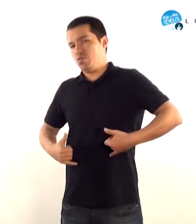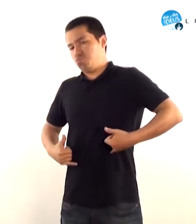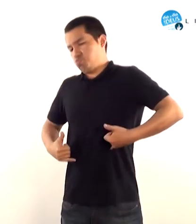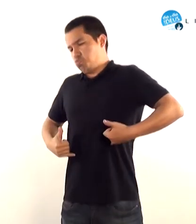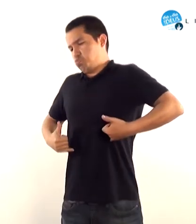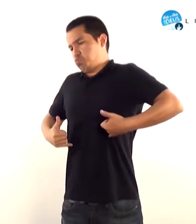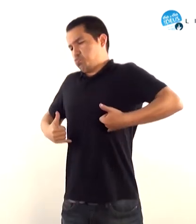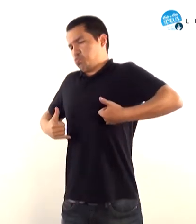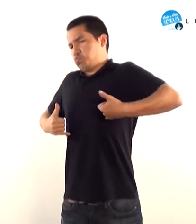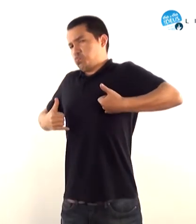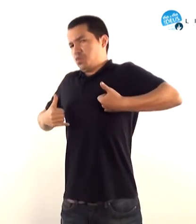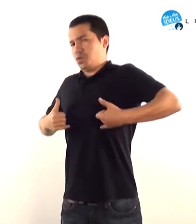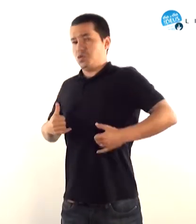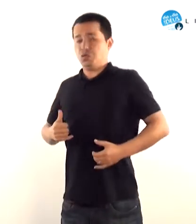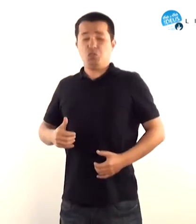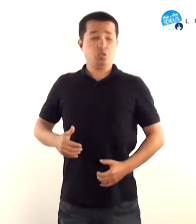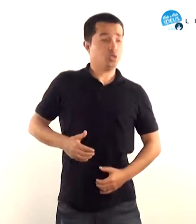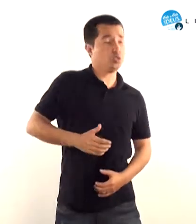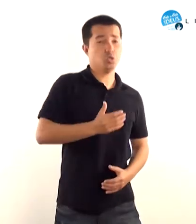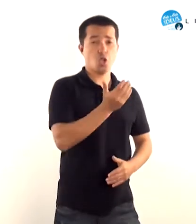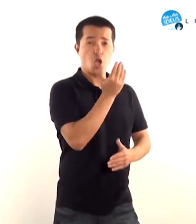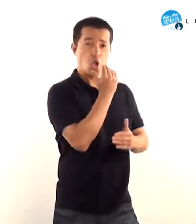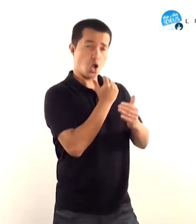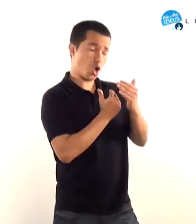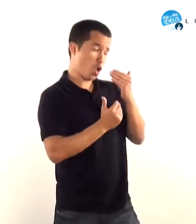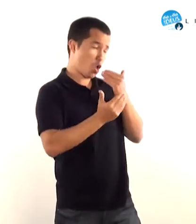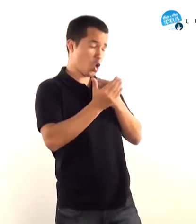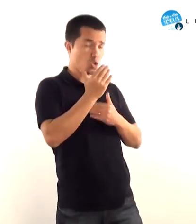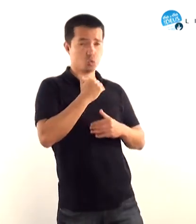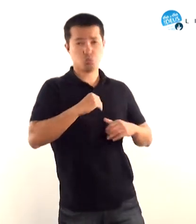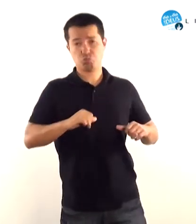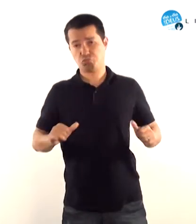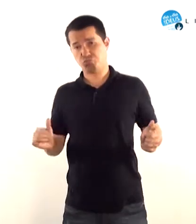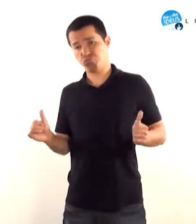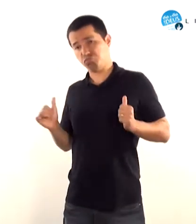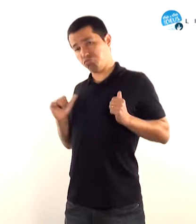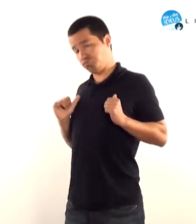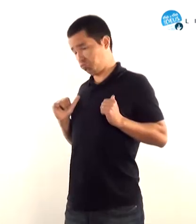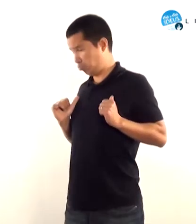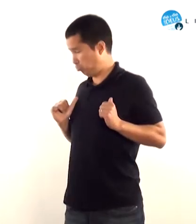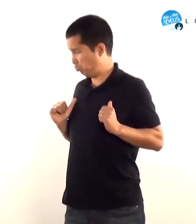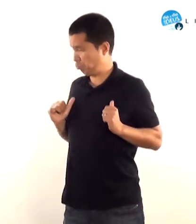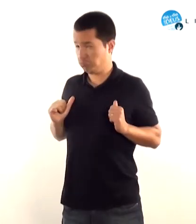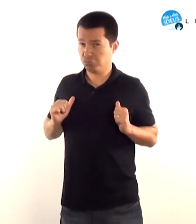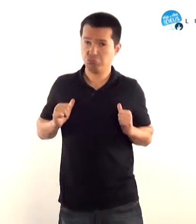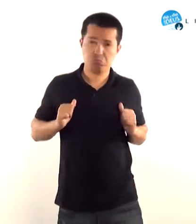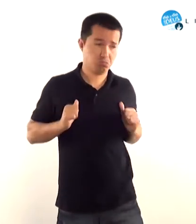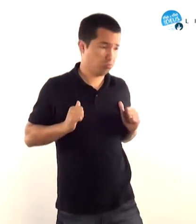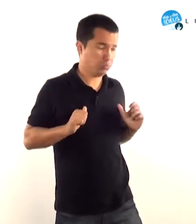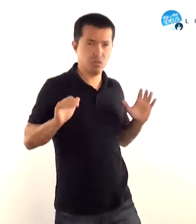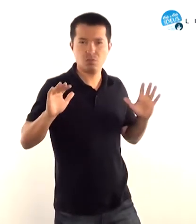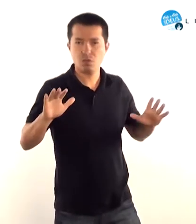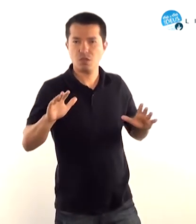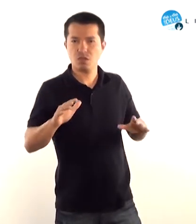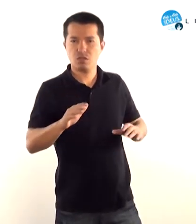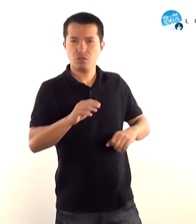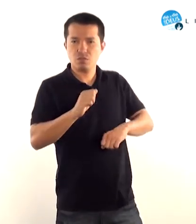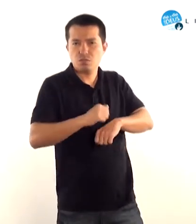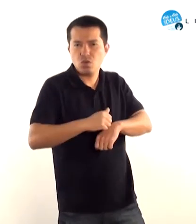orgulhosas, porque tinham muita comida e viviam no conforto, sem fazer nada, porém não